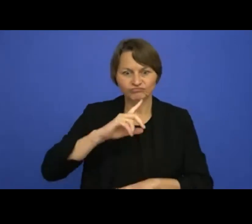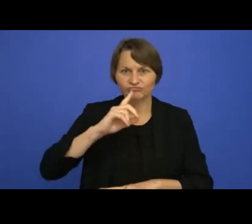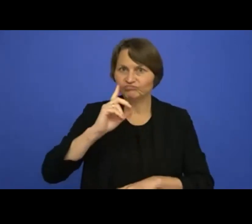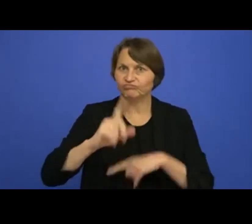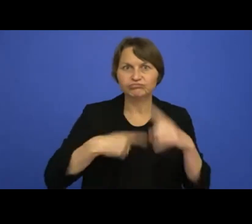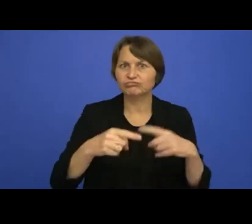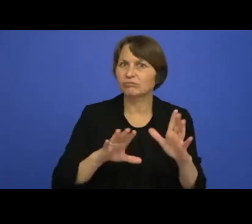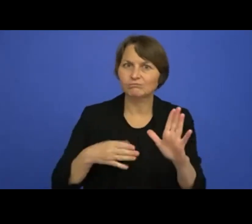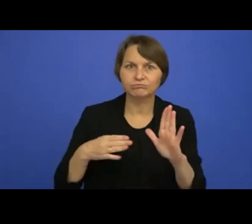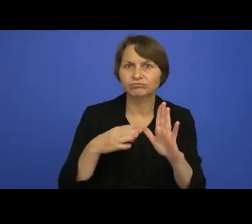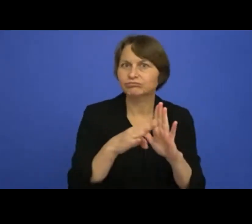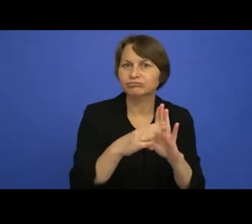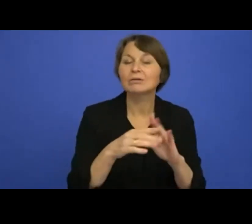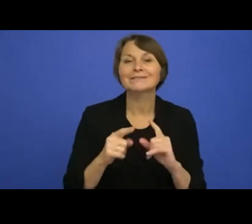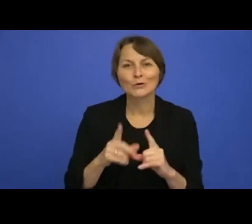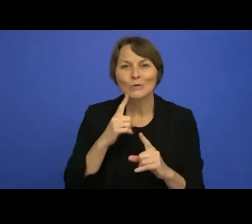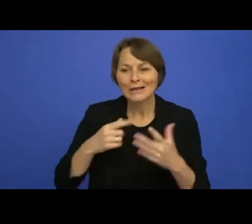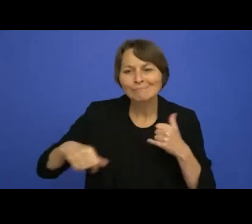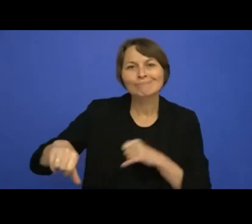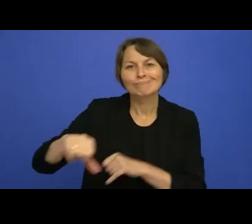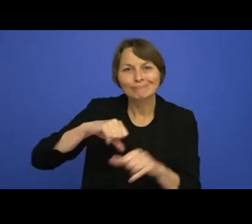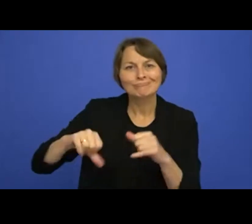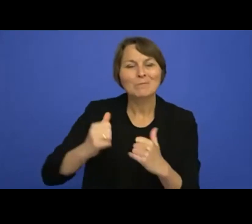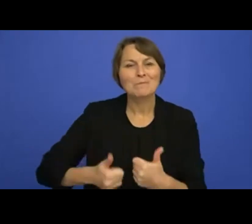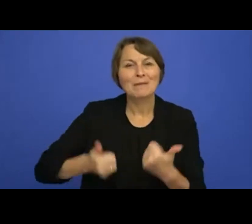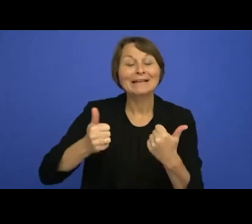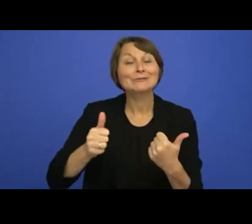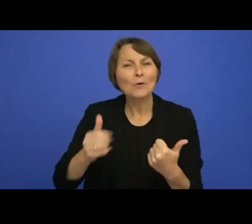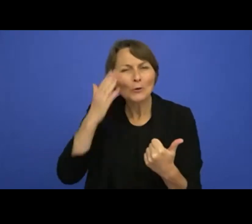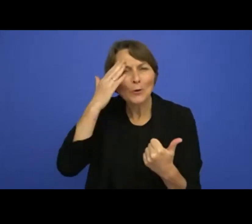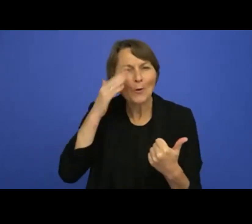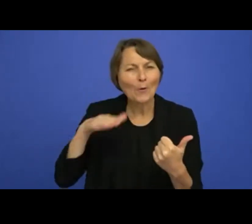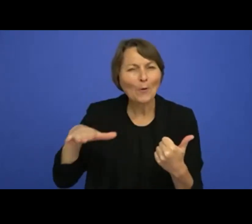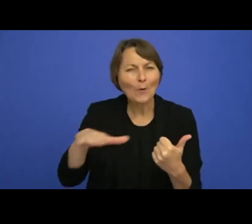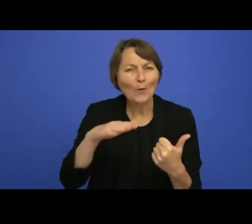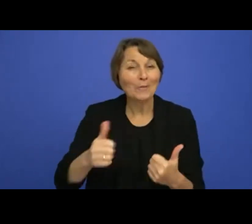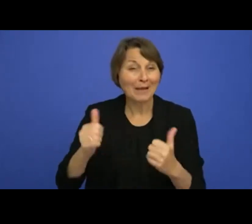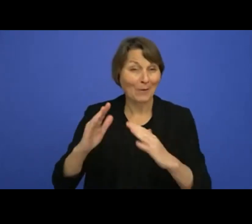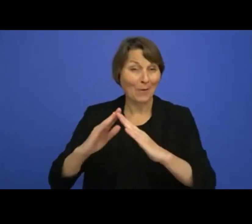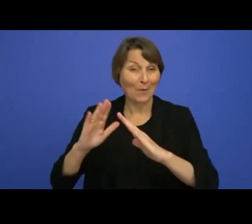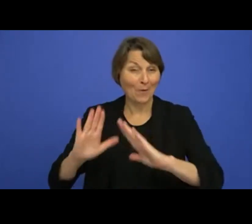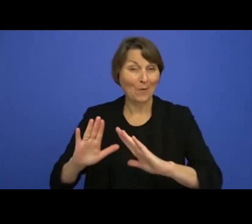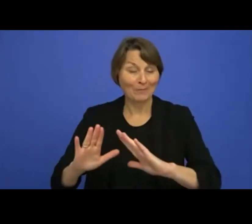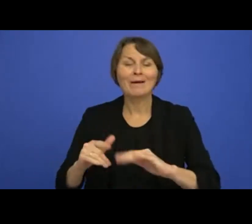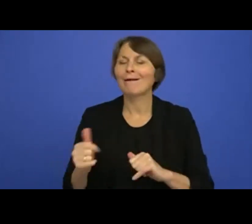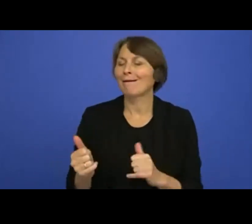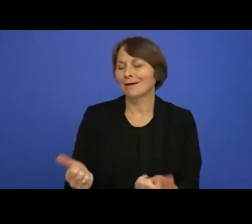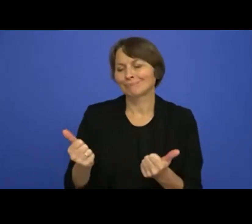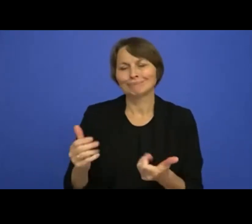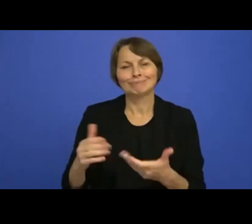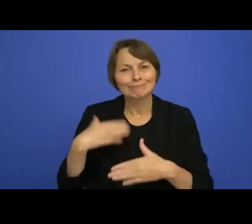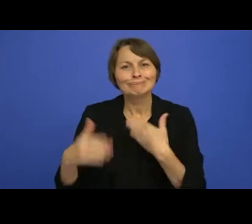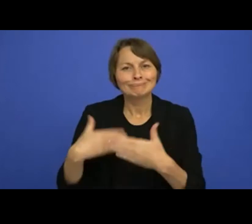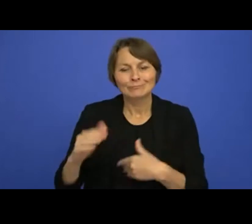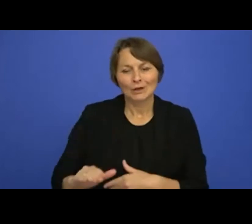enfants et les interactions entre les parents et les enfants dans un contexte familier, c'est-à-dire dans le foyer,